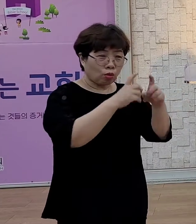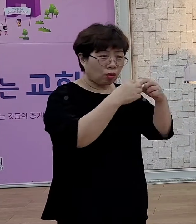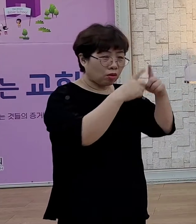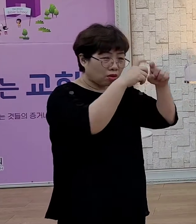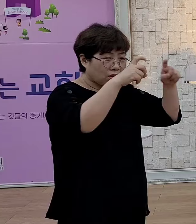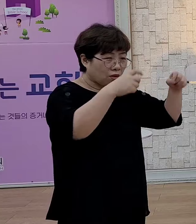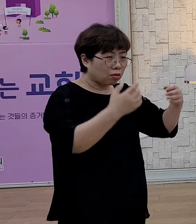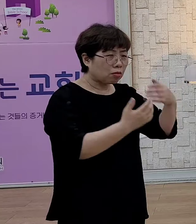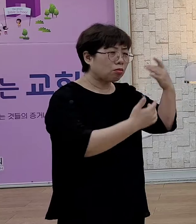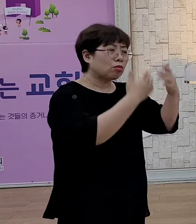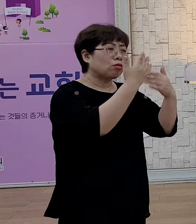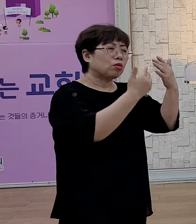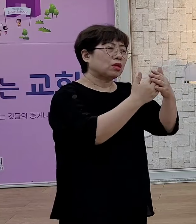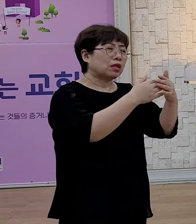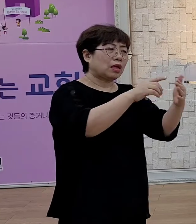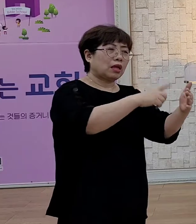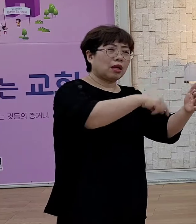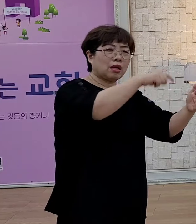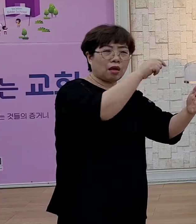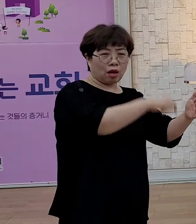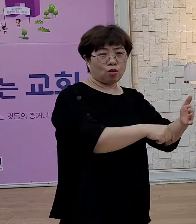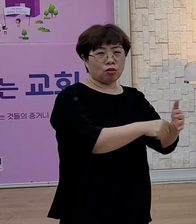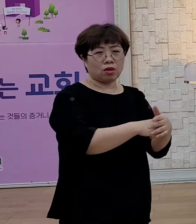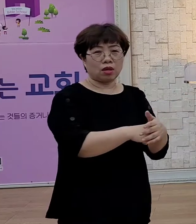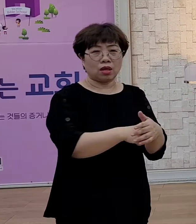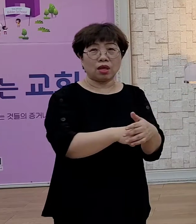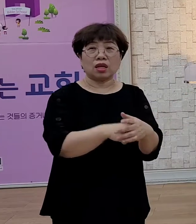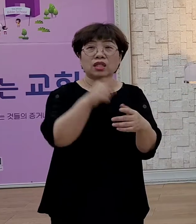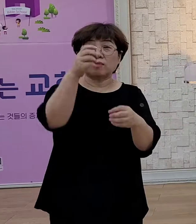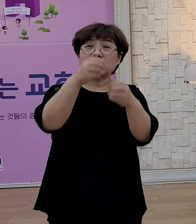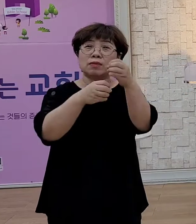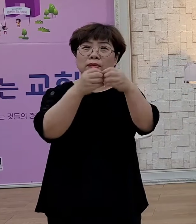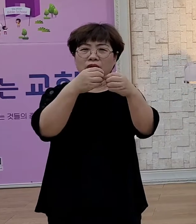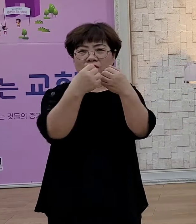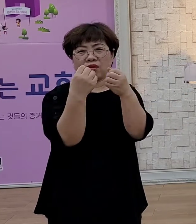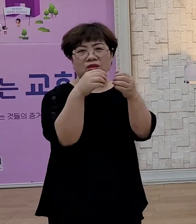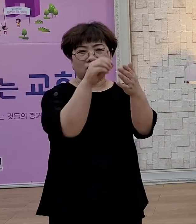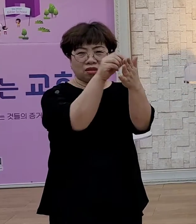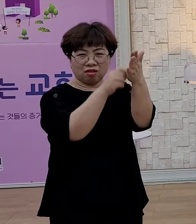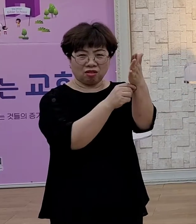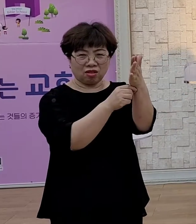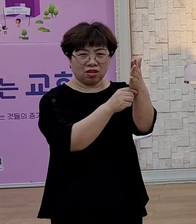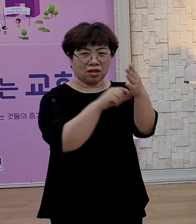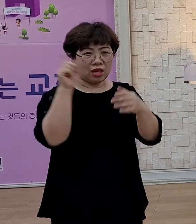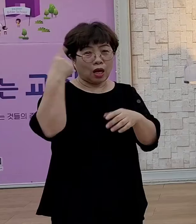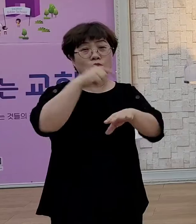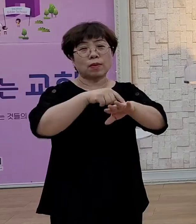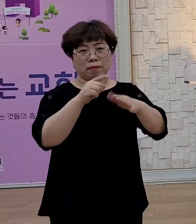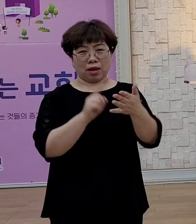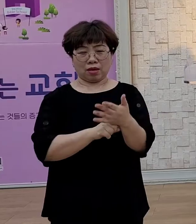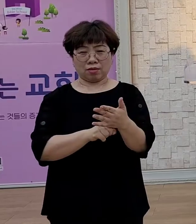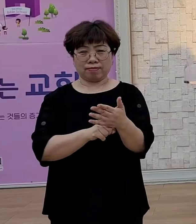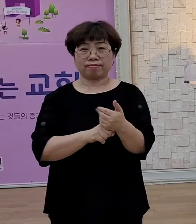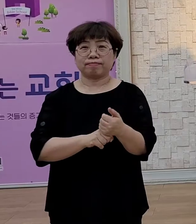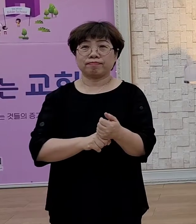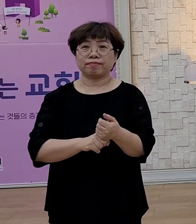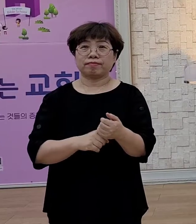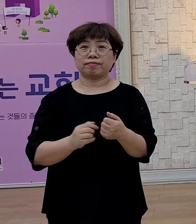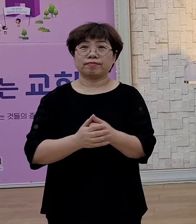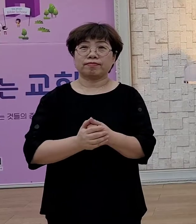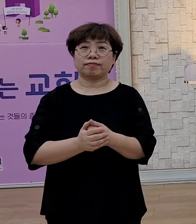이게 다윗의 심정이었습니다. 그래서 사무엘상 30장 4절에